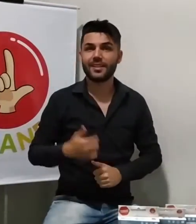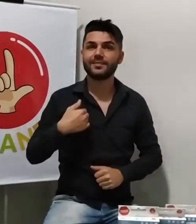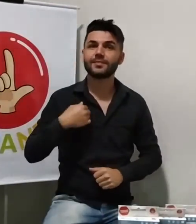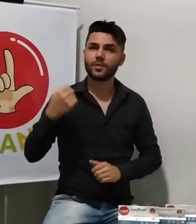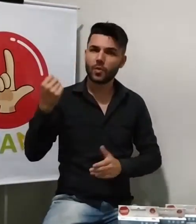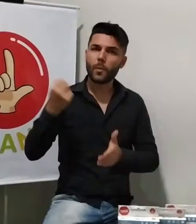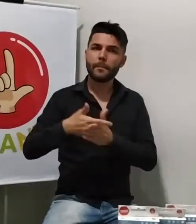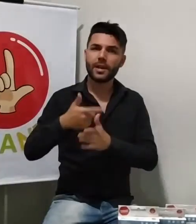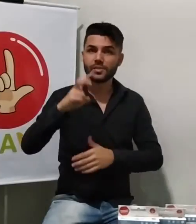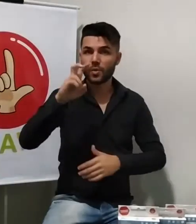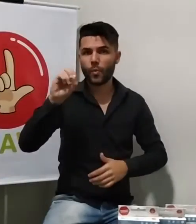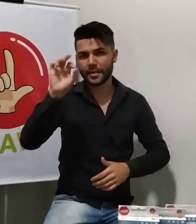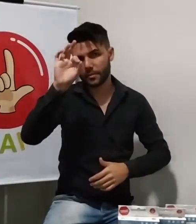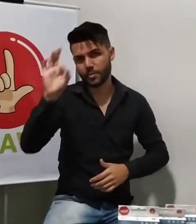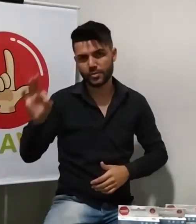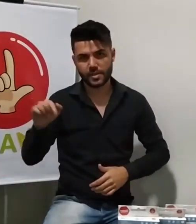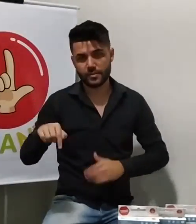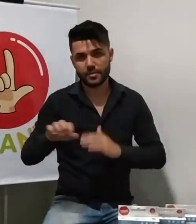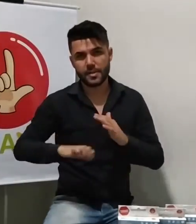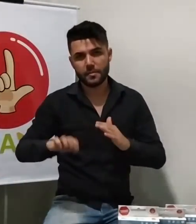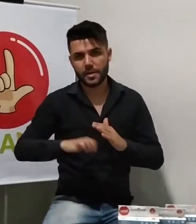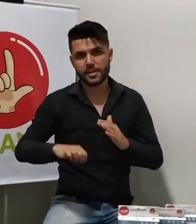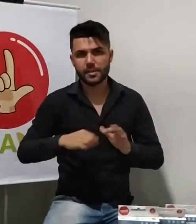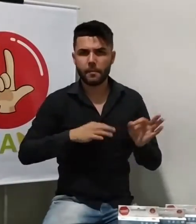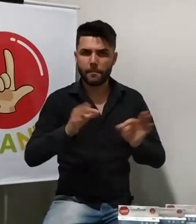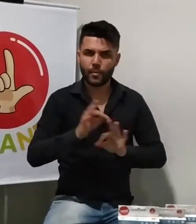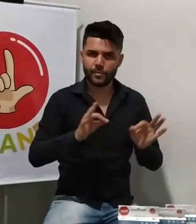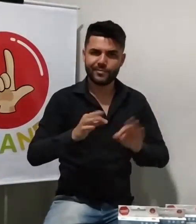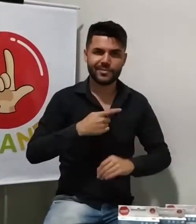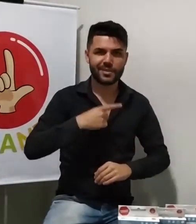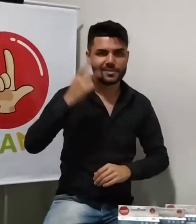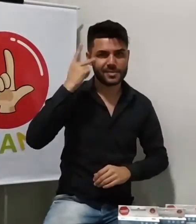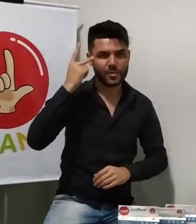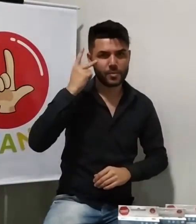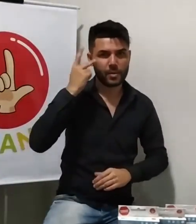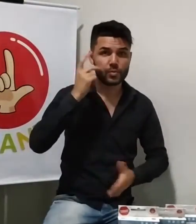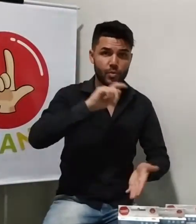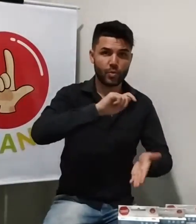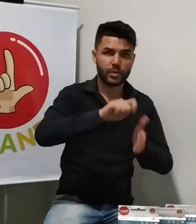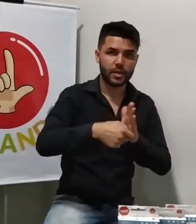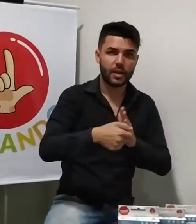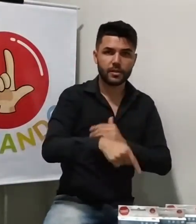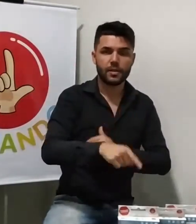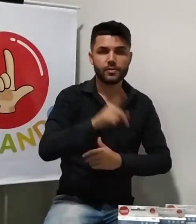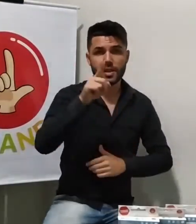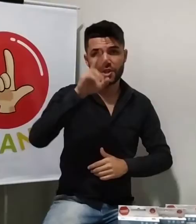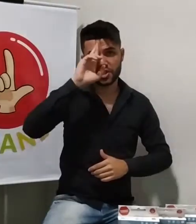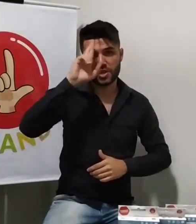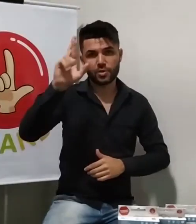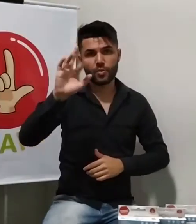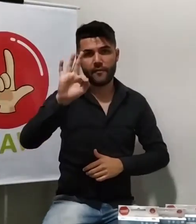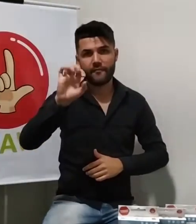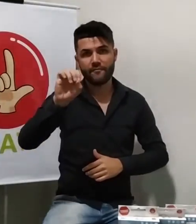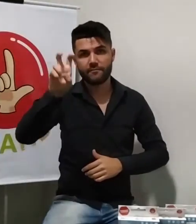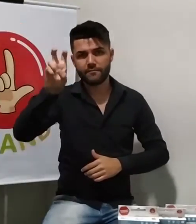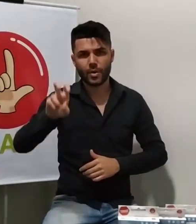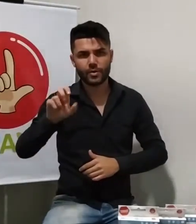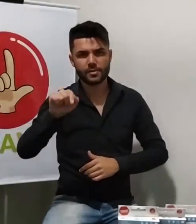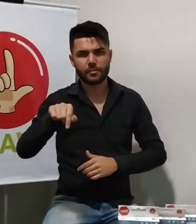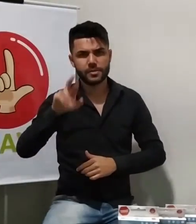empresa, nós montamos a operação em São Paulo, contratamos um cara que era o diretor da Fox no Brasil para ser o CEO dessa operação. E hoje a gente